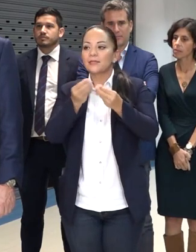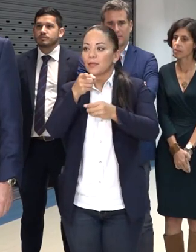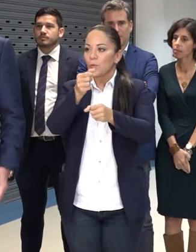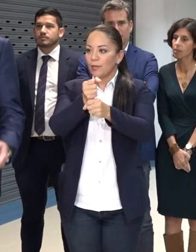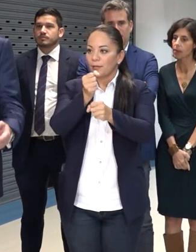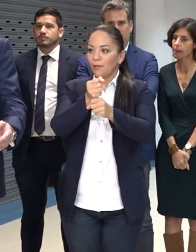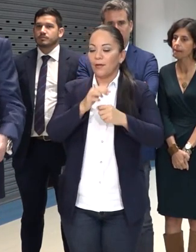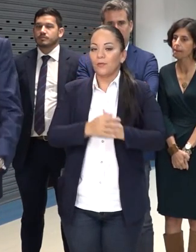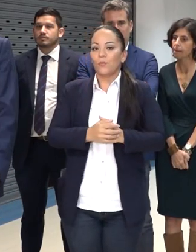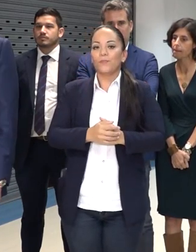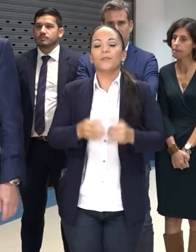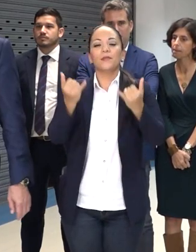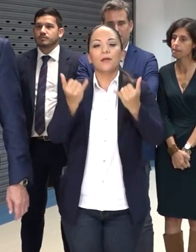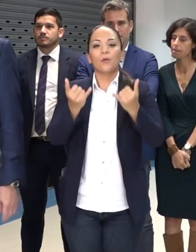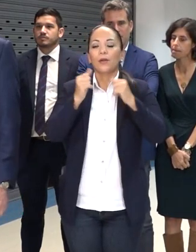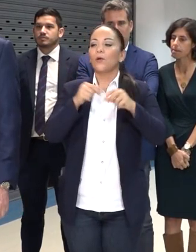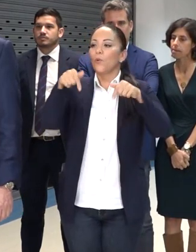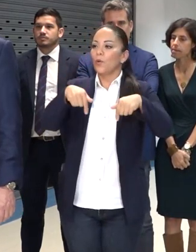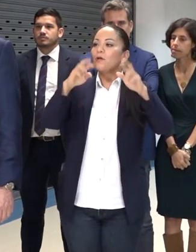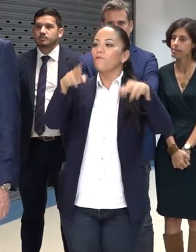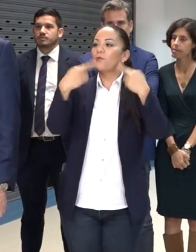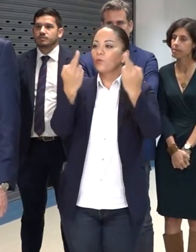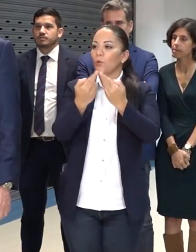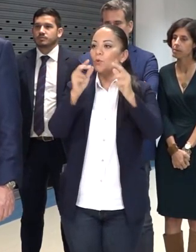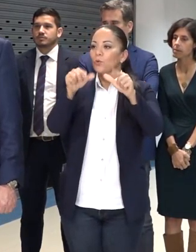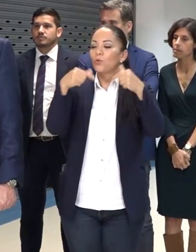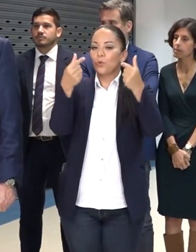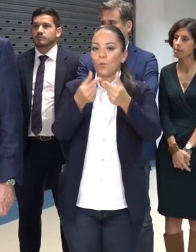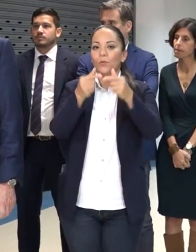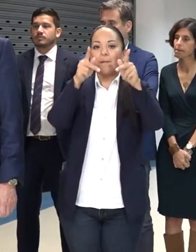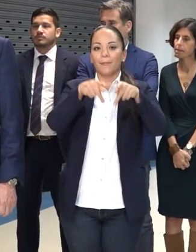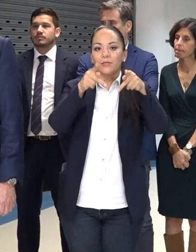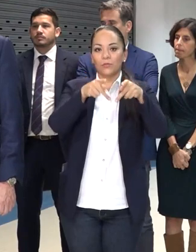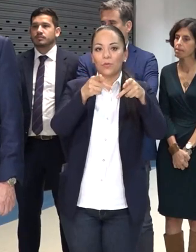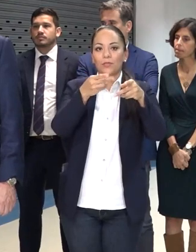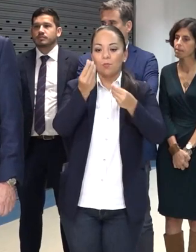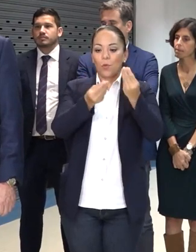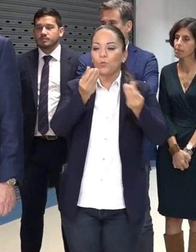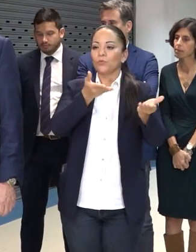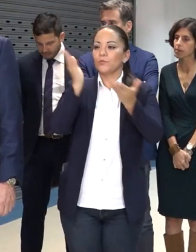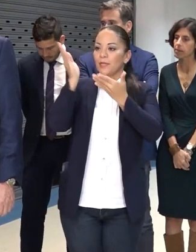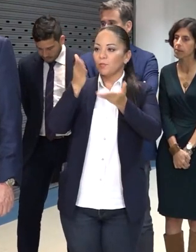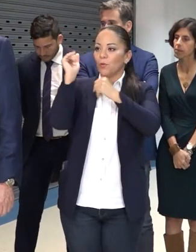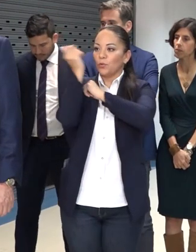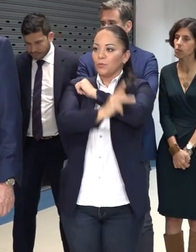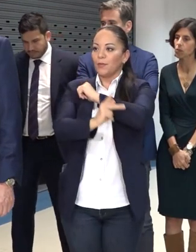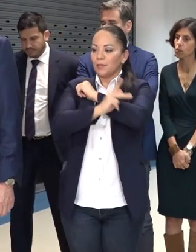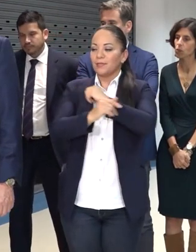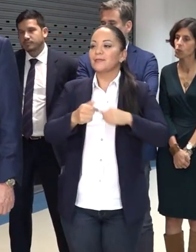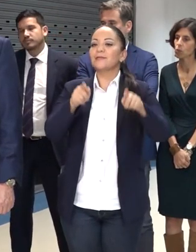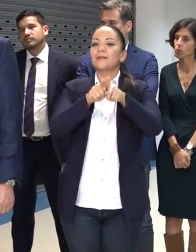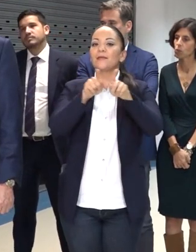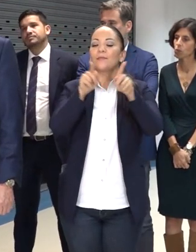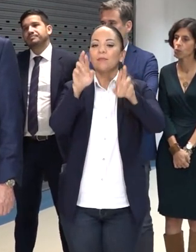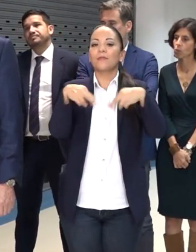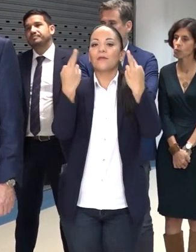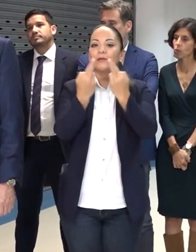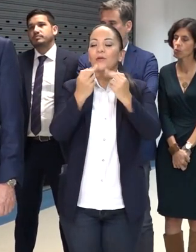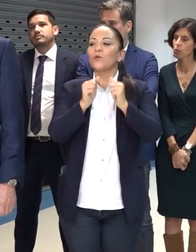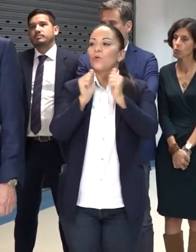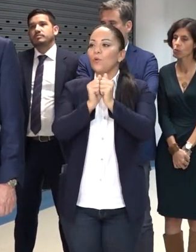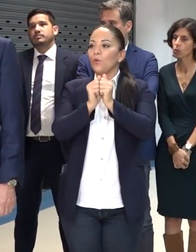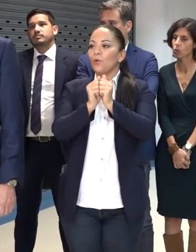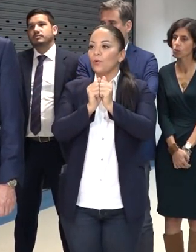ahí bien. Y ahora una reunión con un grupo de exportadores. También nos reunimos con